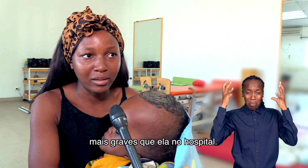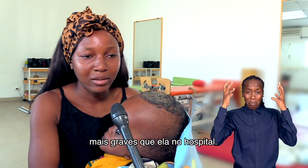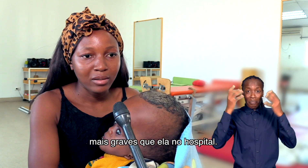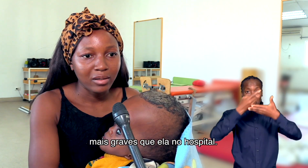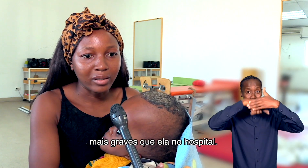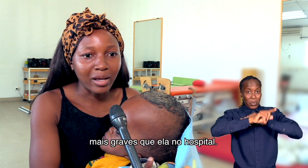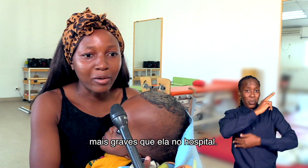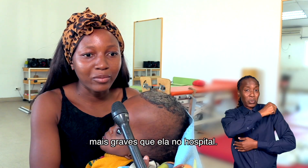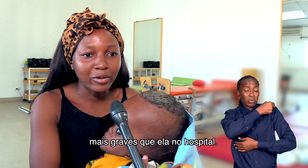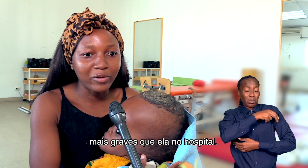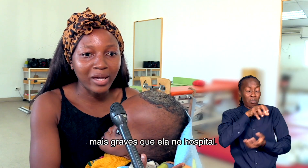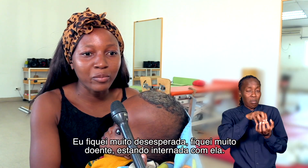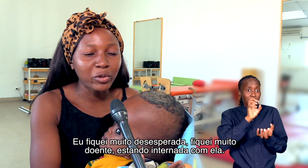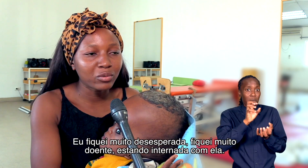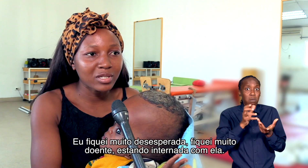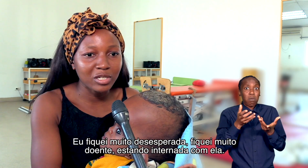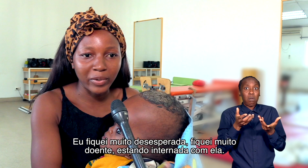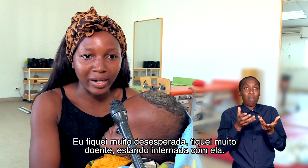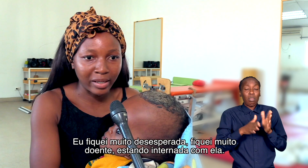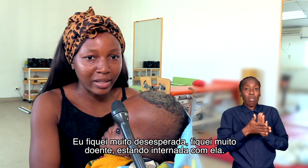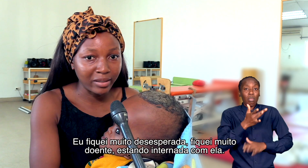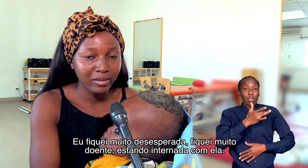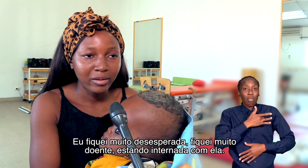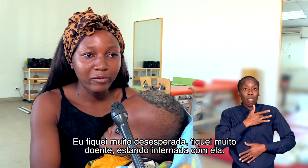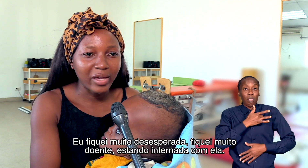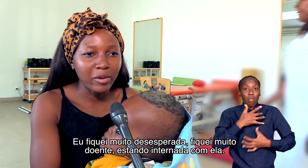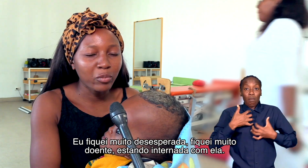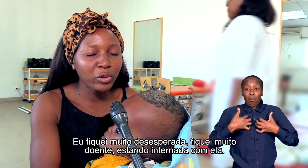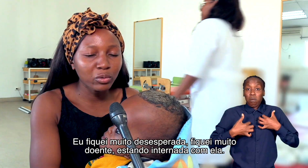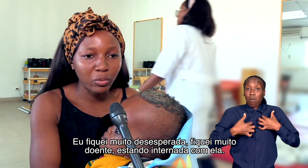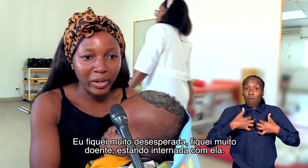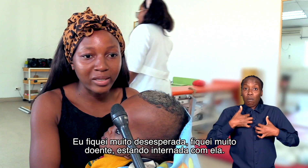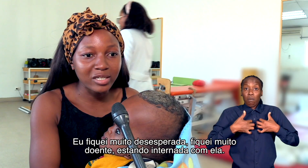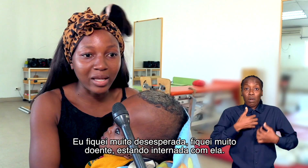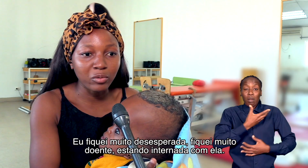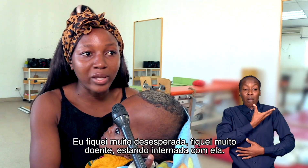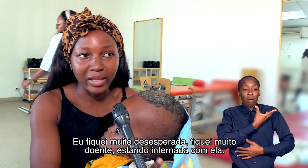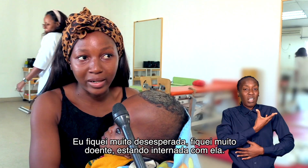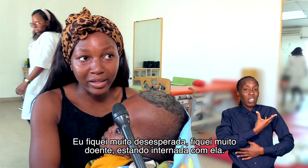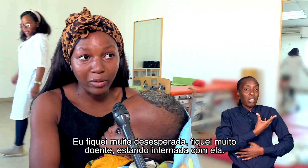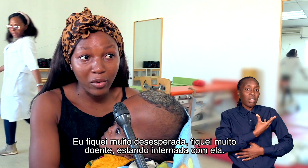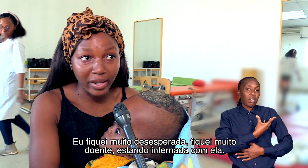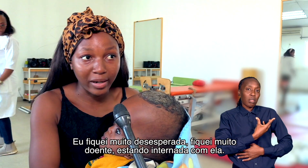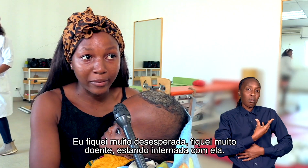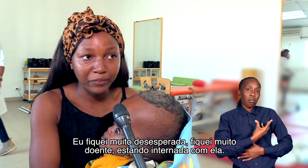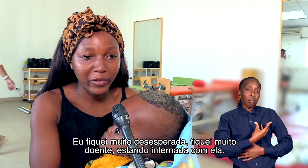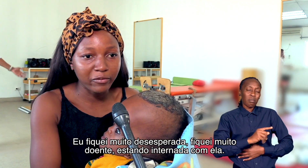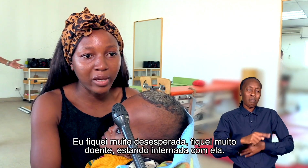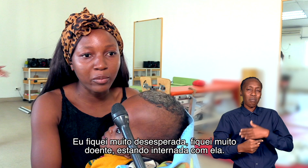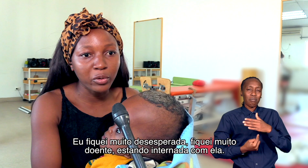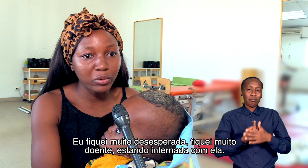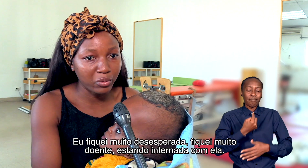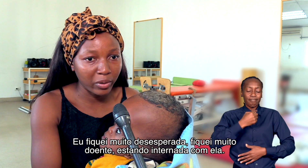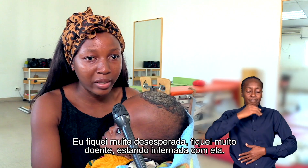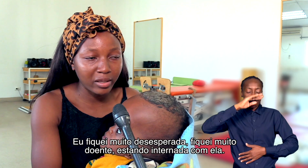hospital. Então eu fiquei muito desesperada, fiquei muito doente estando internada com ela.